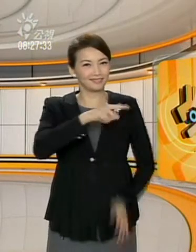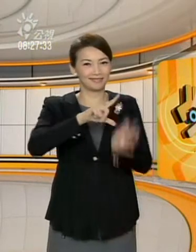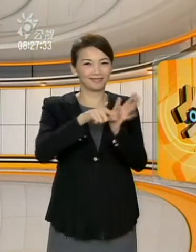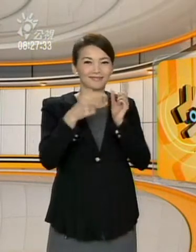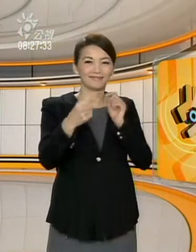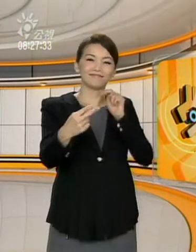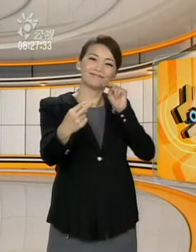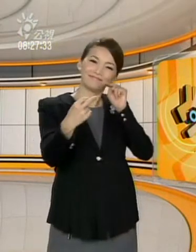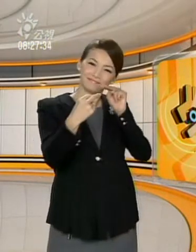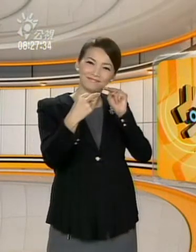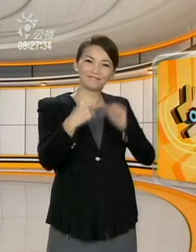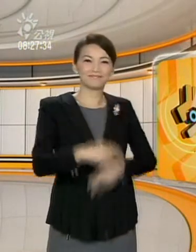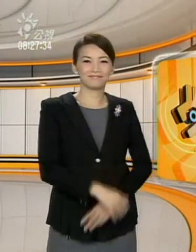一同一时间再会。